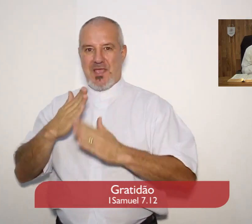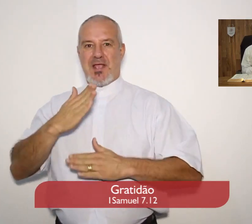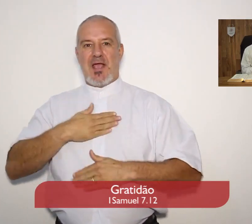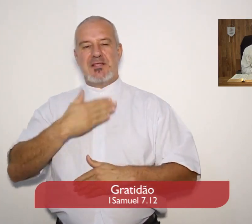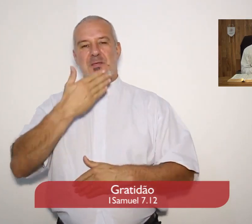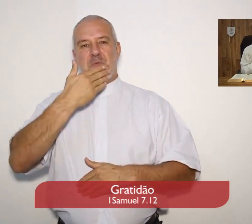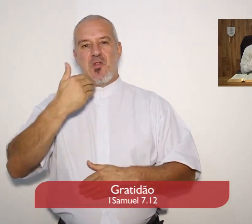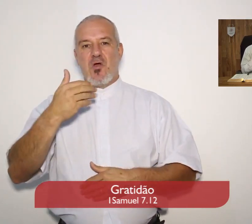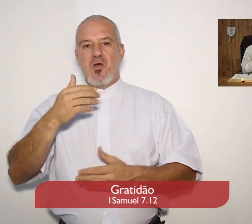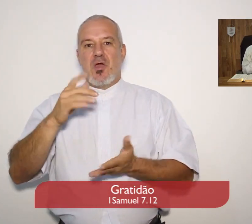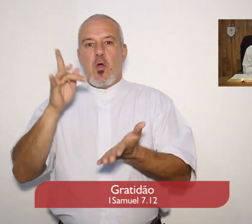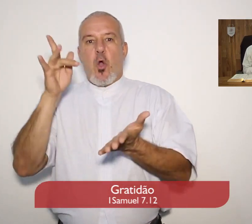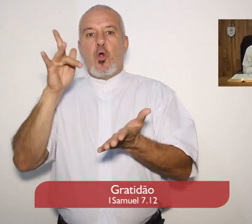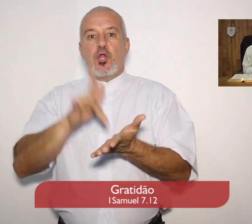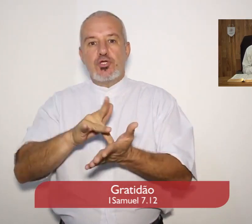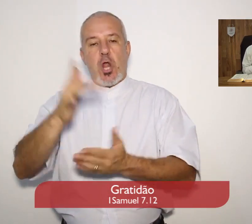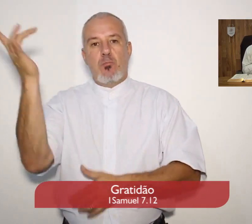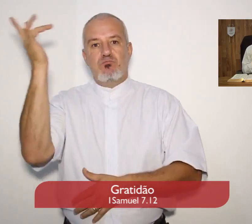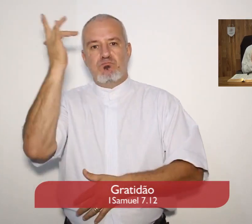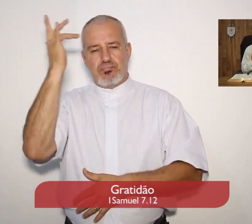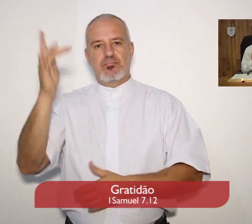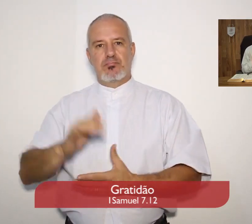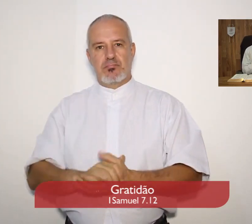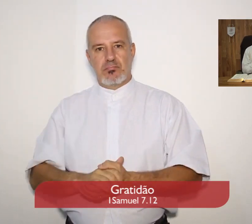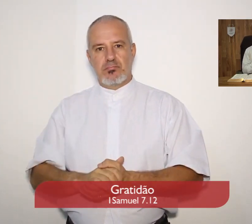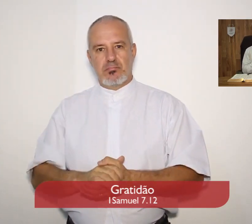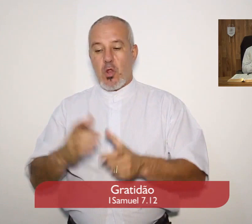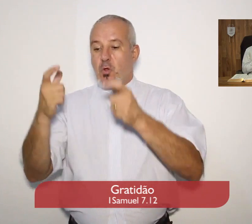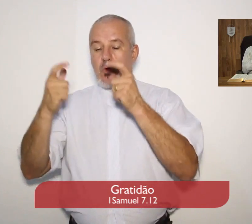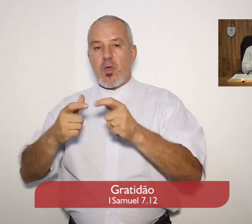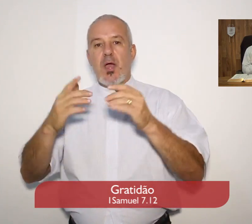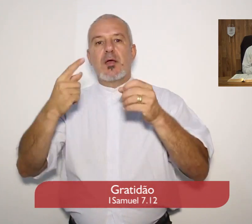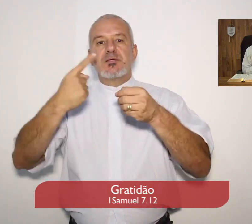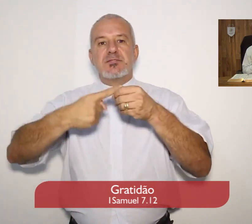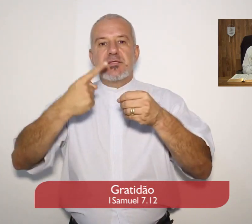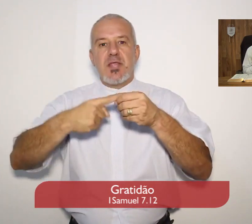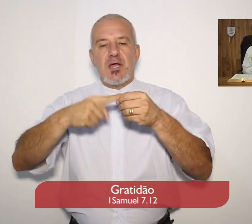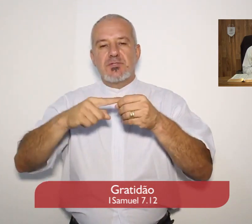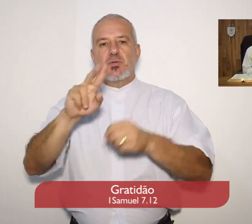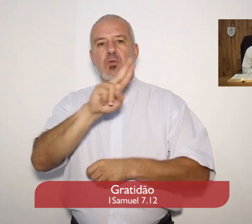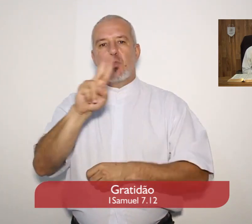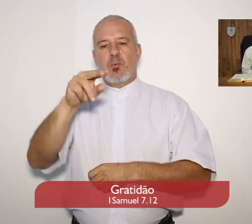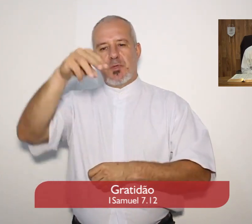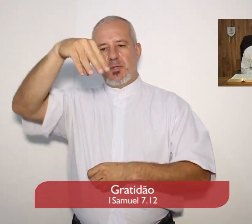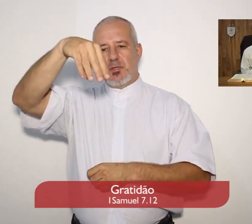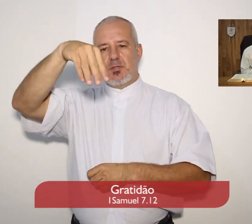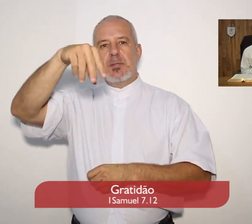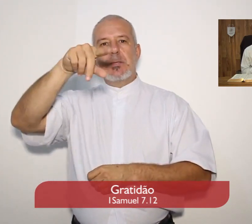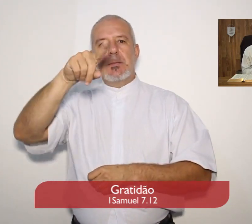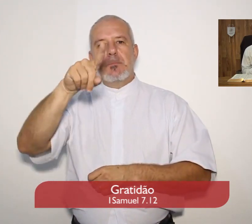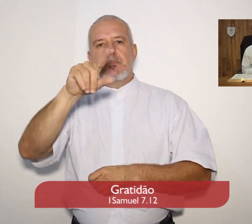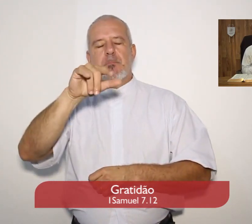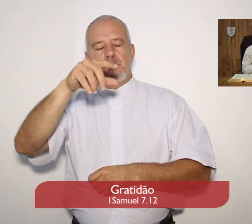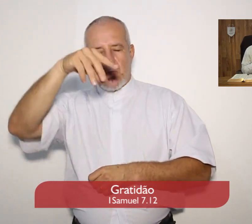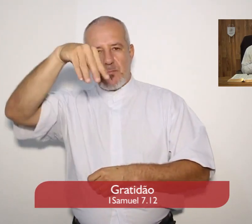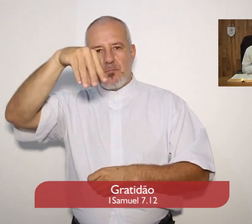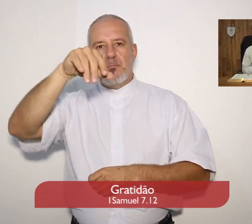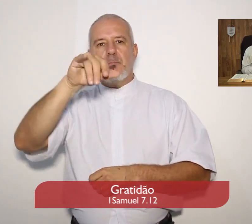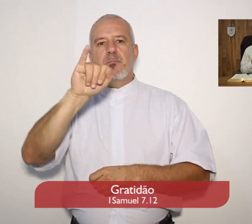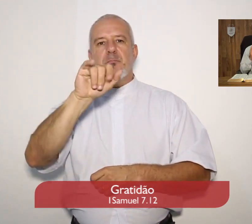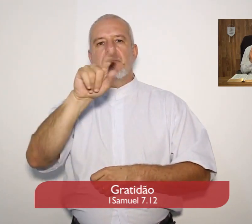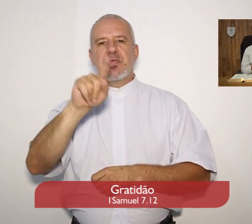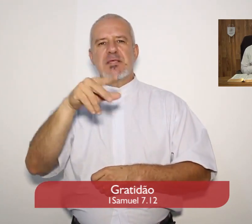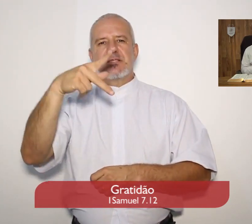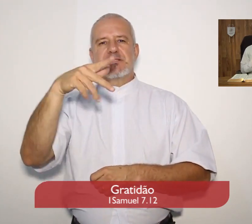intermédio da fé. Mizpá é um lugar de arrependimento. Então